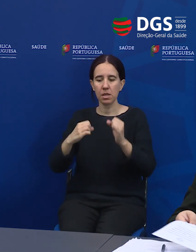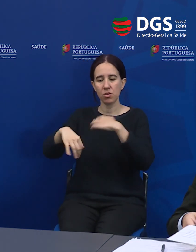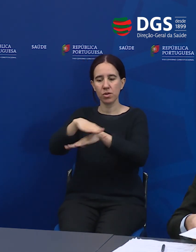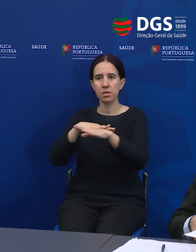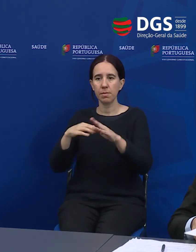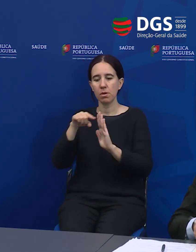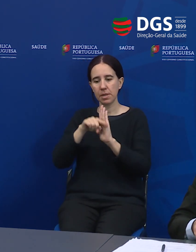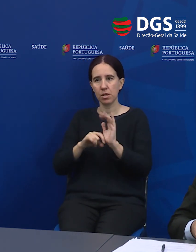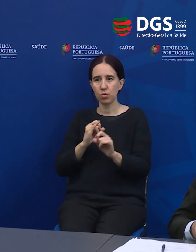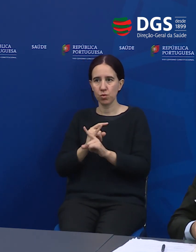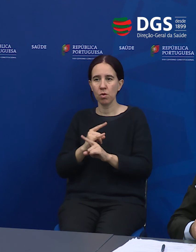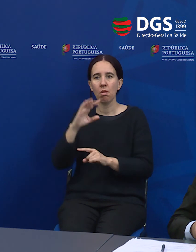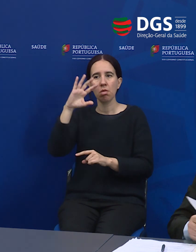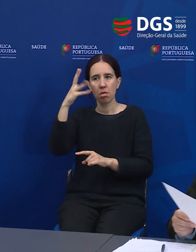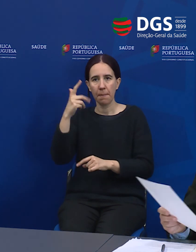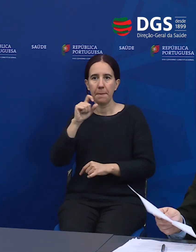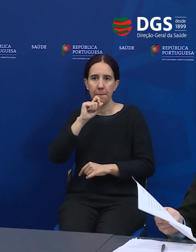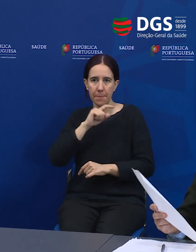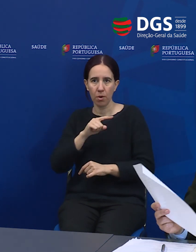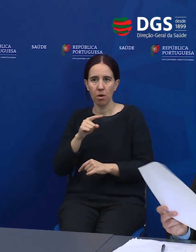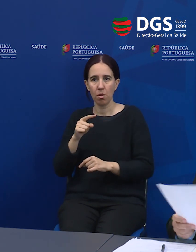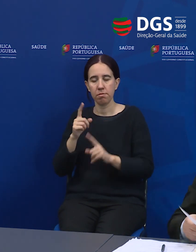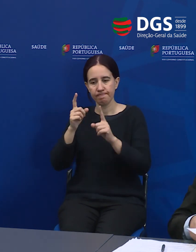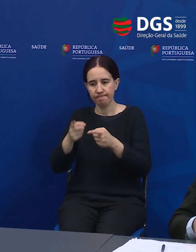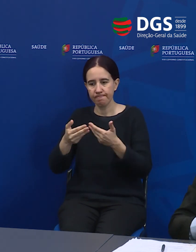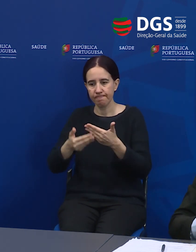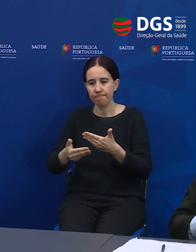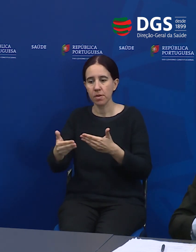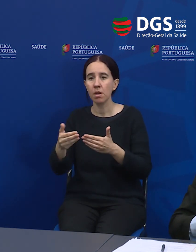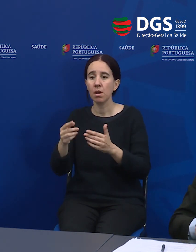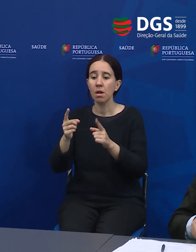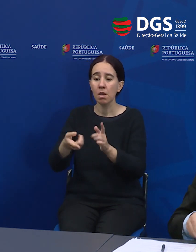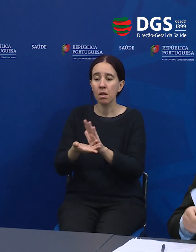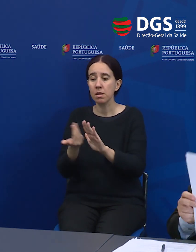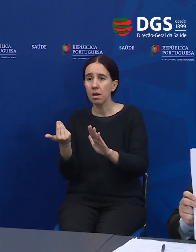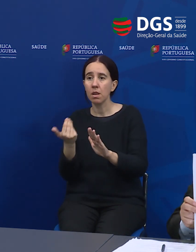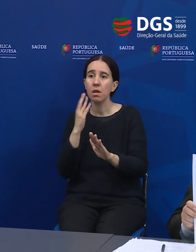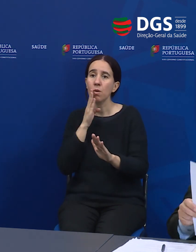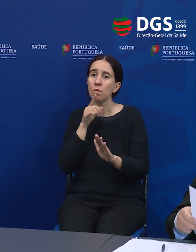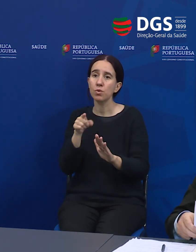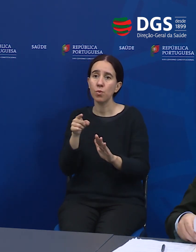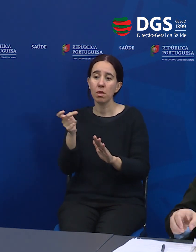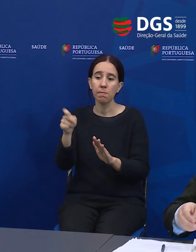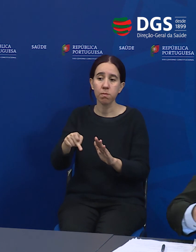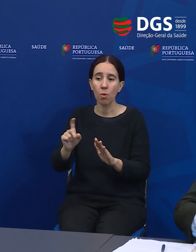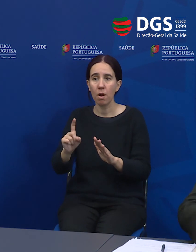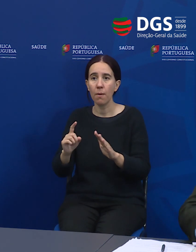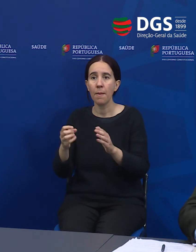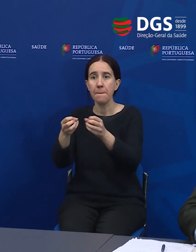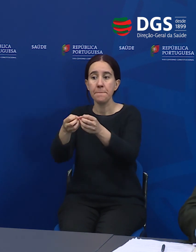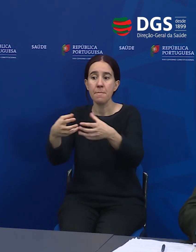e as outras medidas possam ter que ser introduzidas e retiradas consoante haja ou não